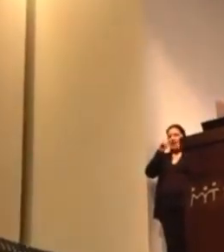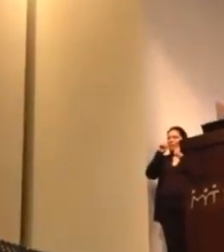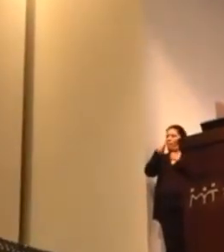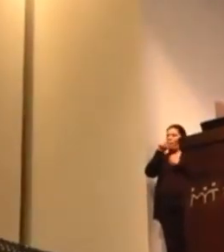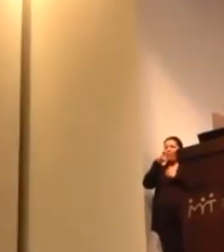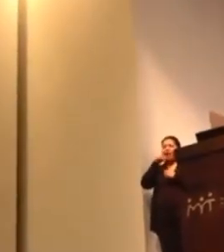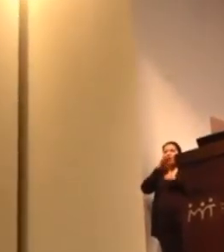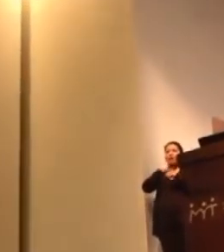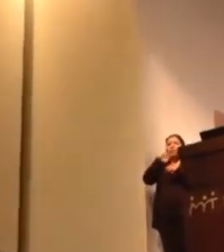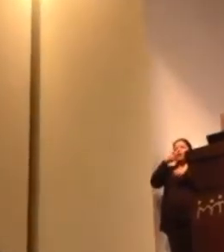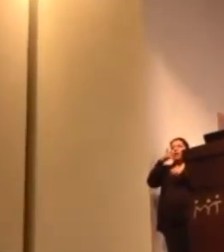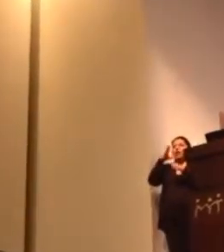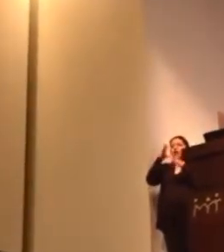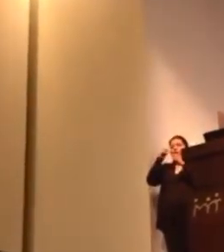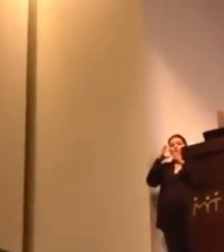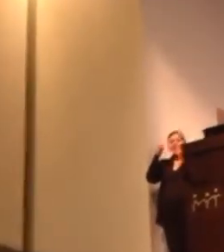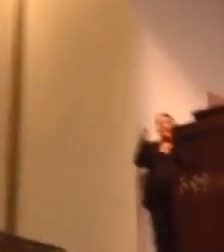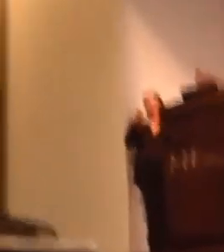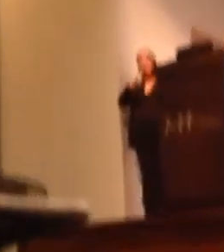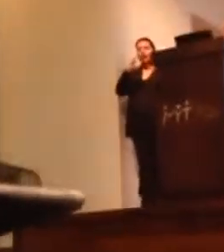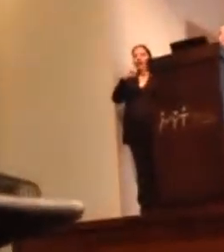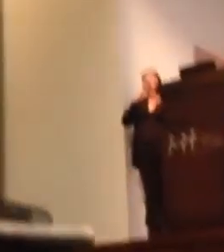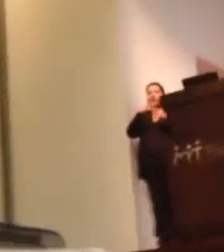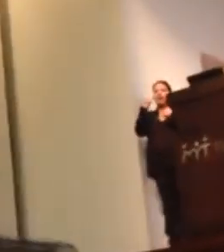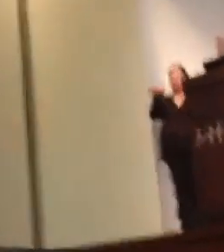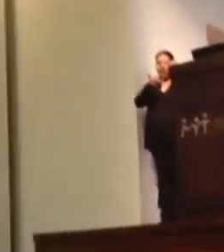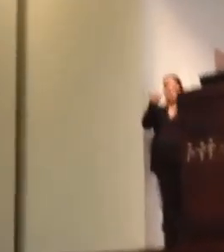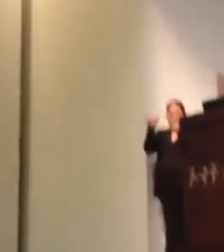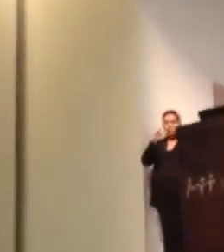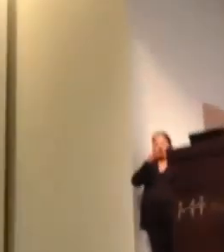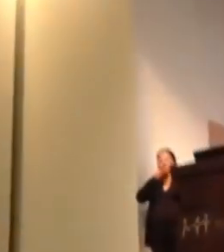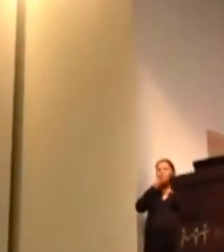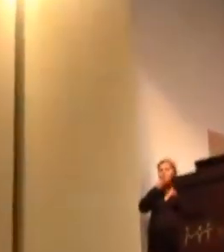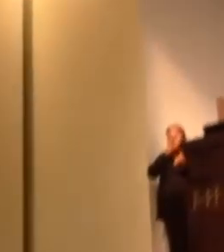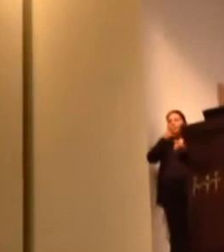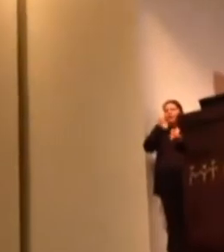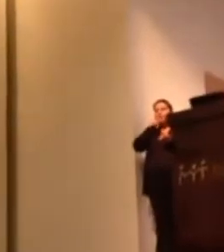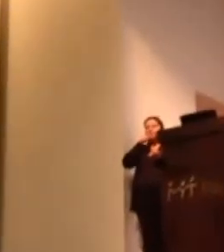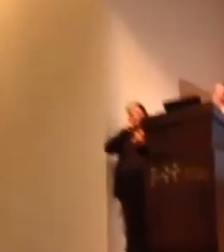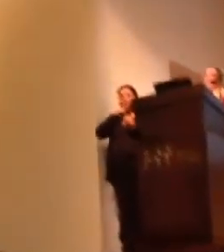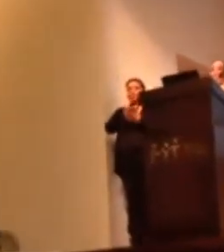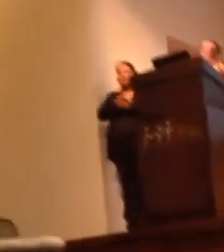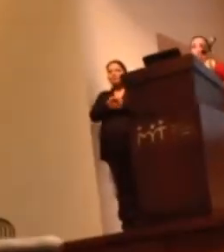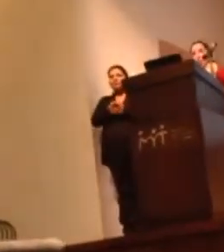¿Por qué no dejan jugar a los niños solos? ¿Por qué debe haber una Gio,